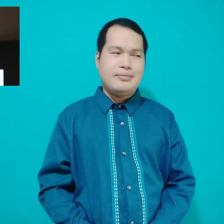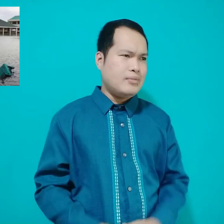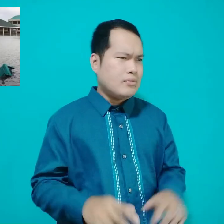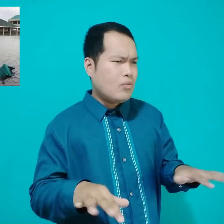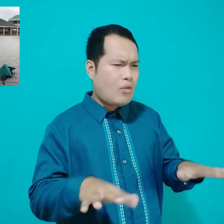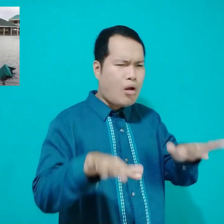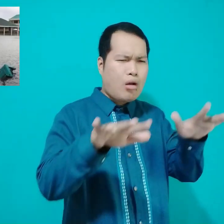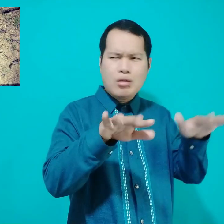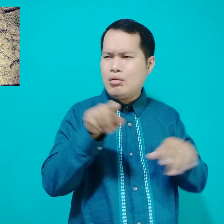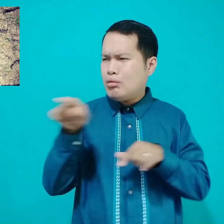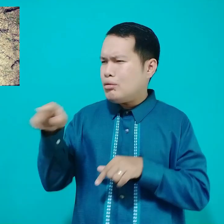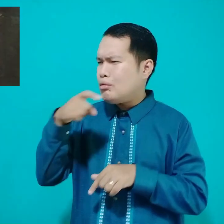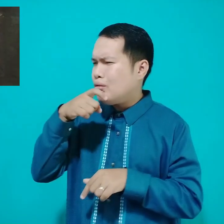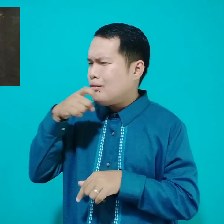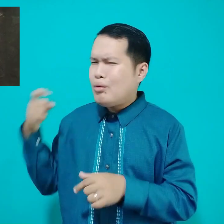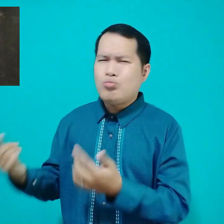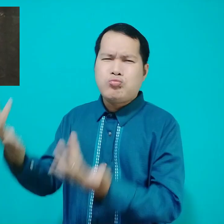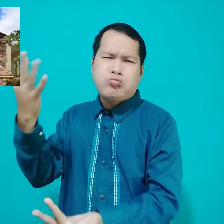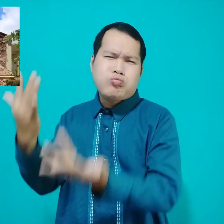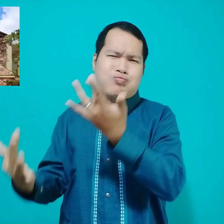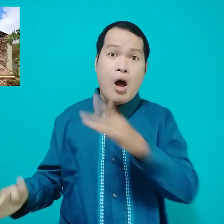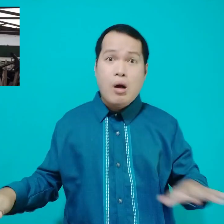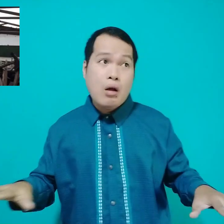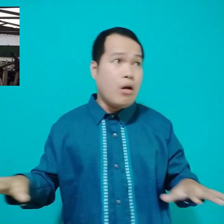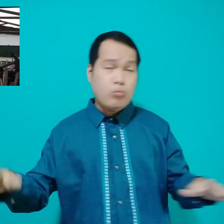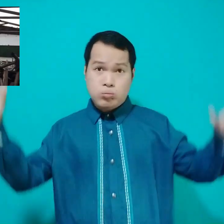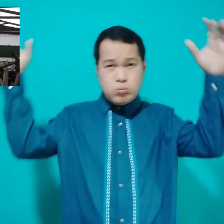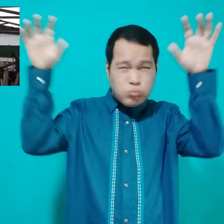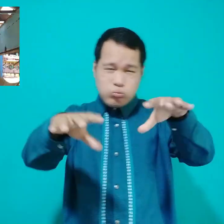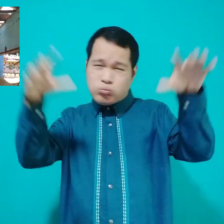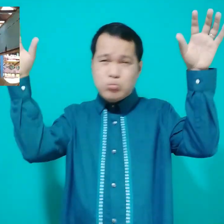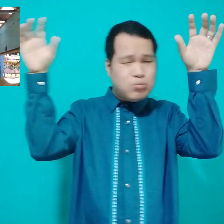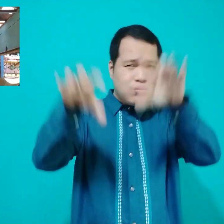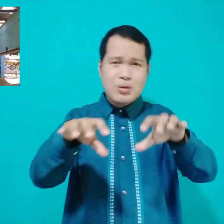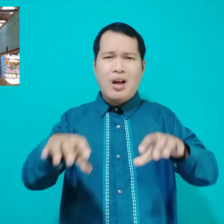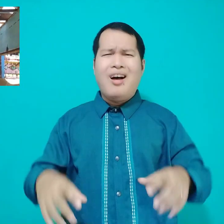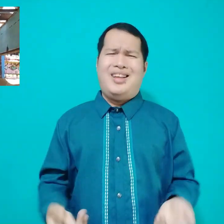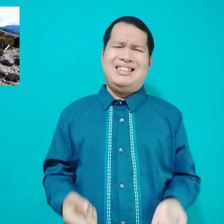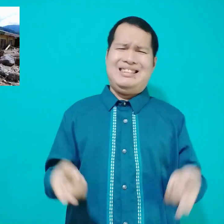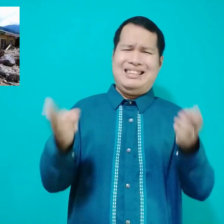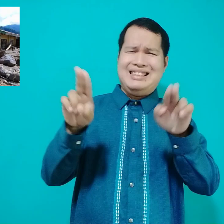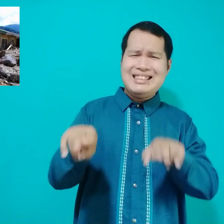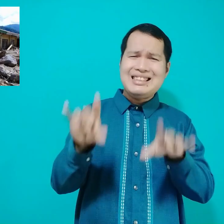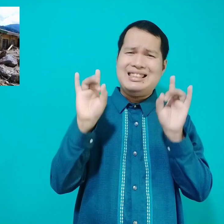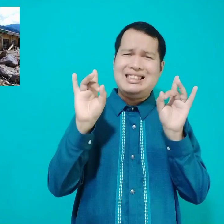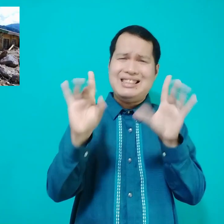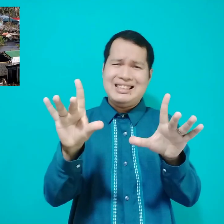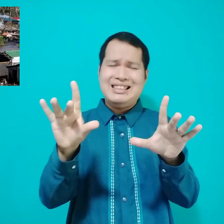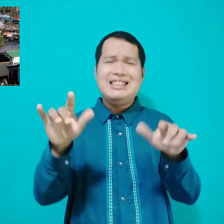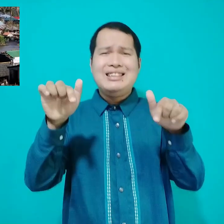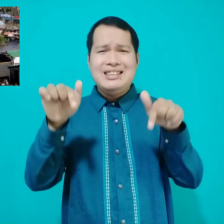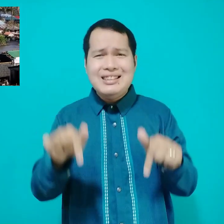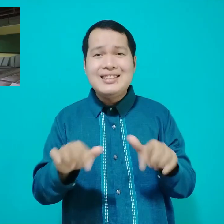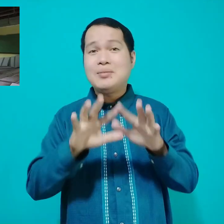Laging Baha't at tuyo't sunog lindol bagyo Mga kalamid